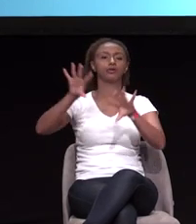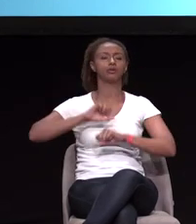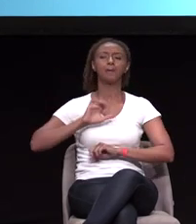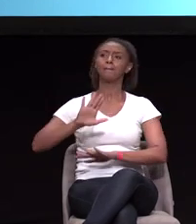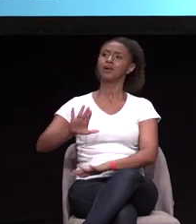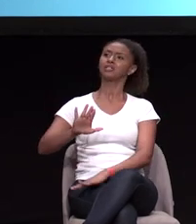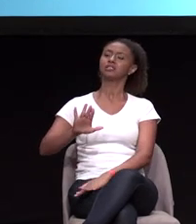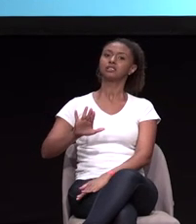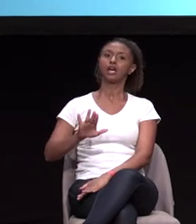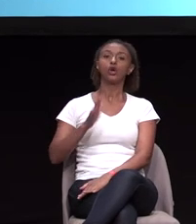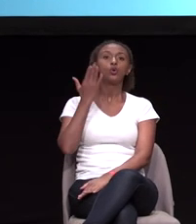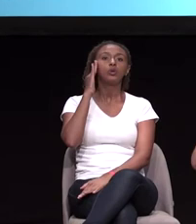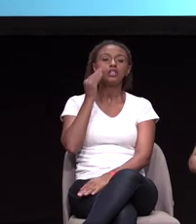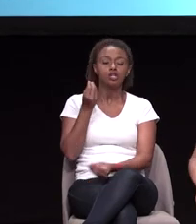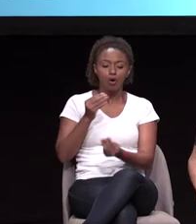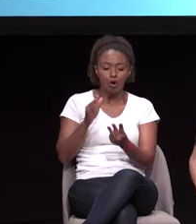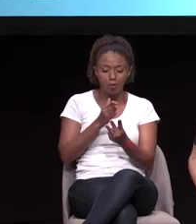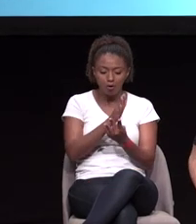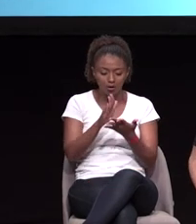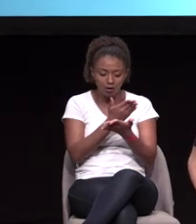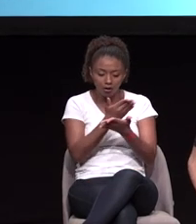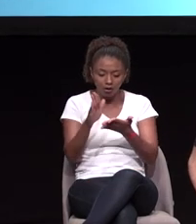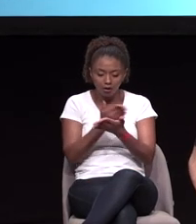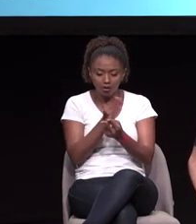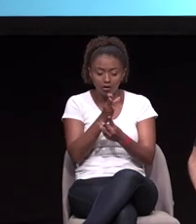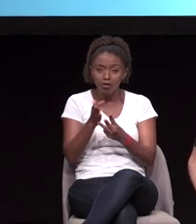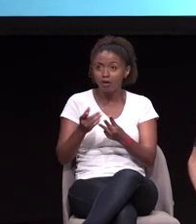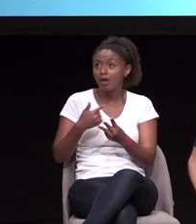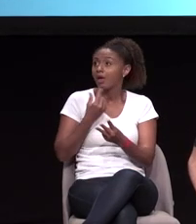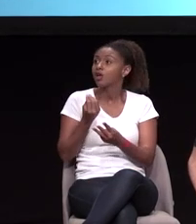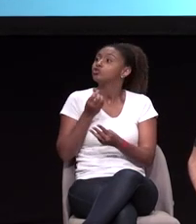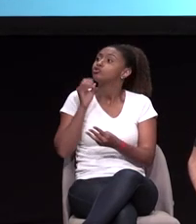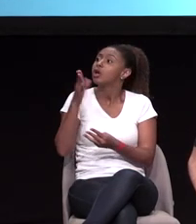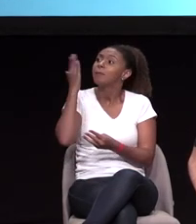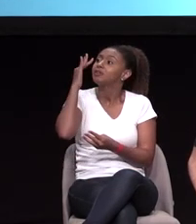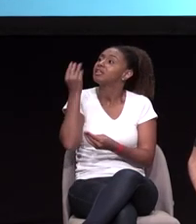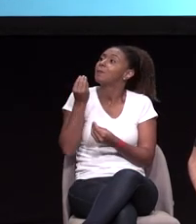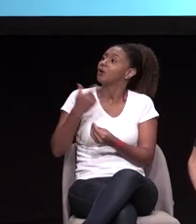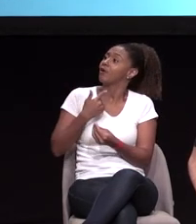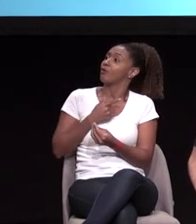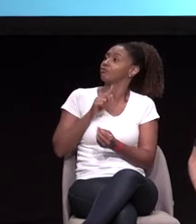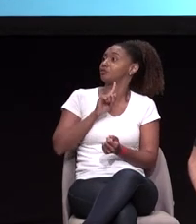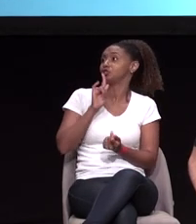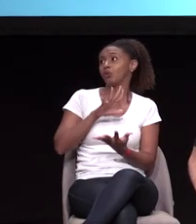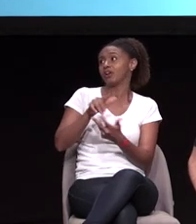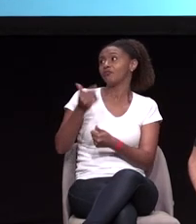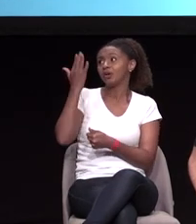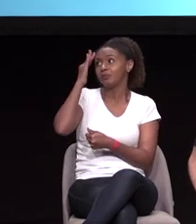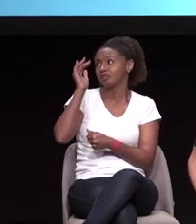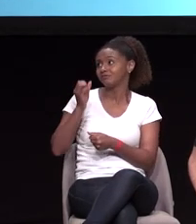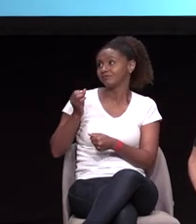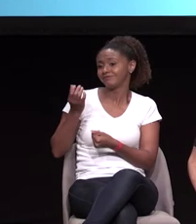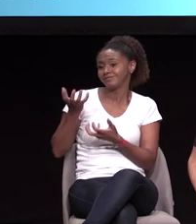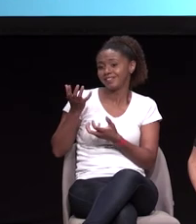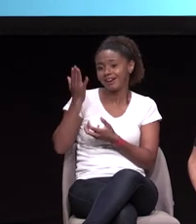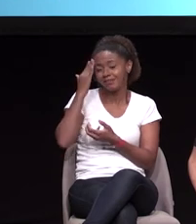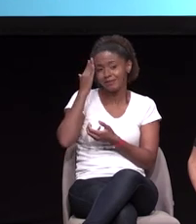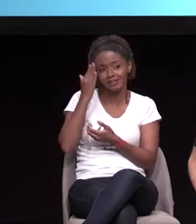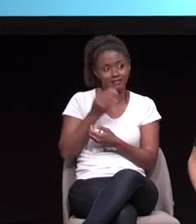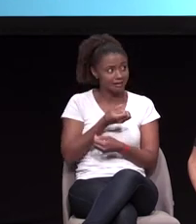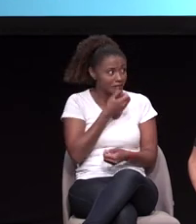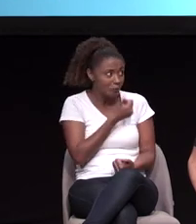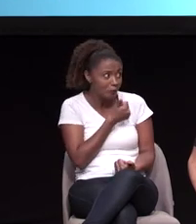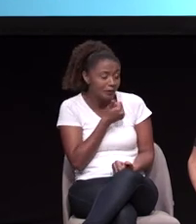entendia muito bem essa distribuição eu queria ter essa distribuição porque sou professor de geografia é essa minha dúvida só duas perguntas